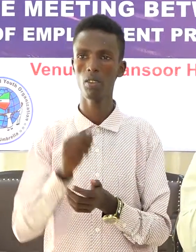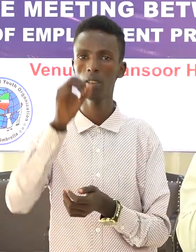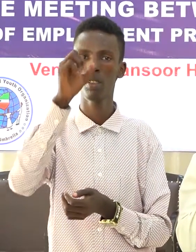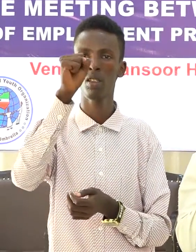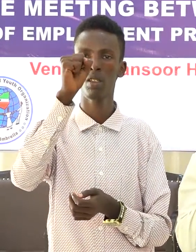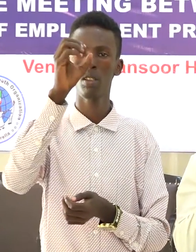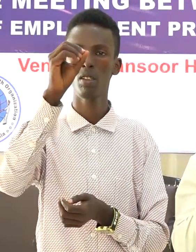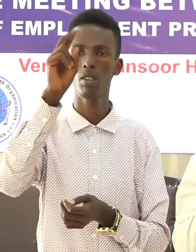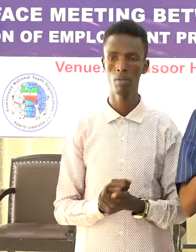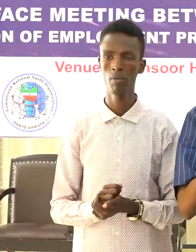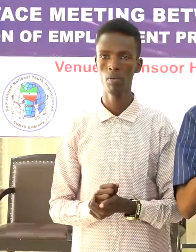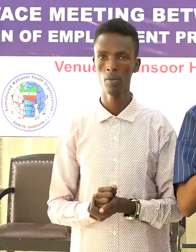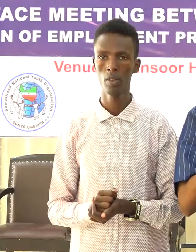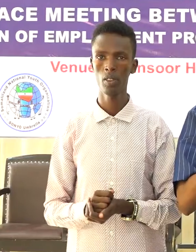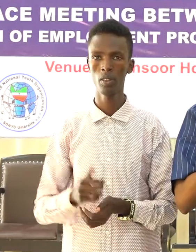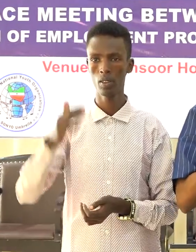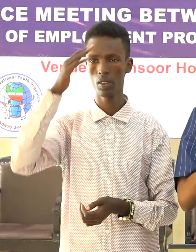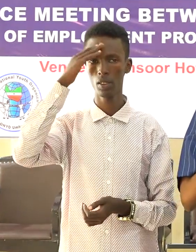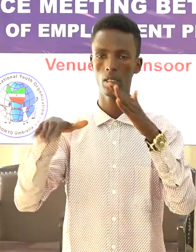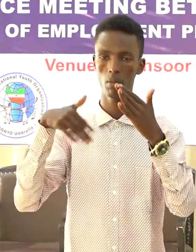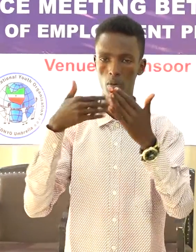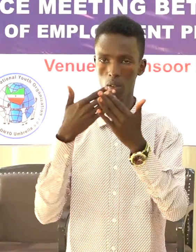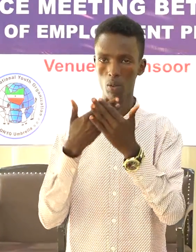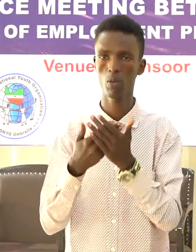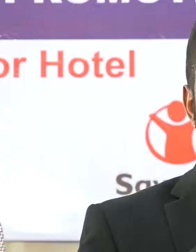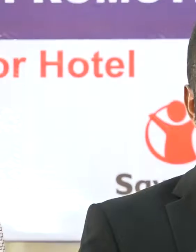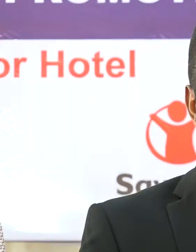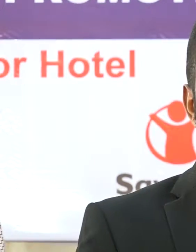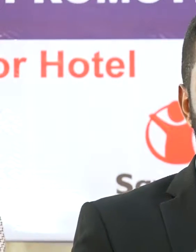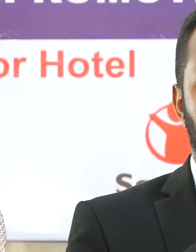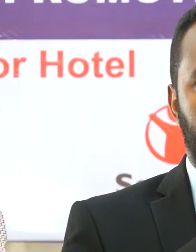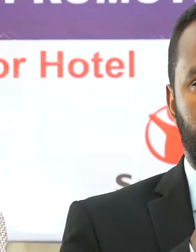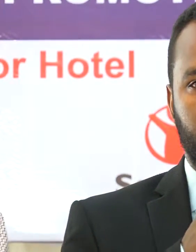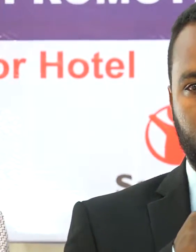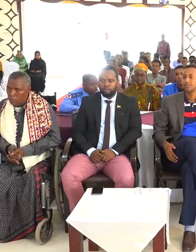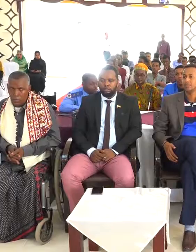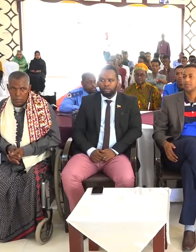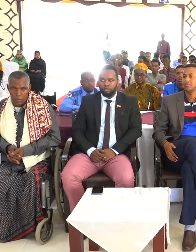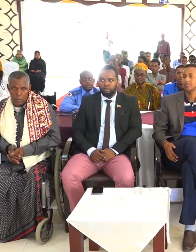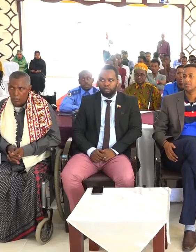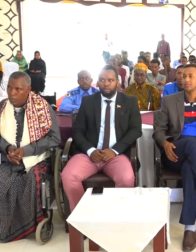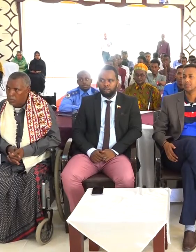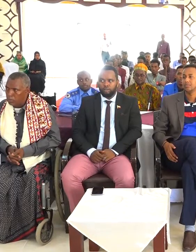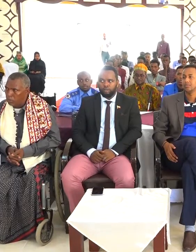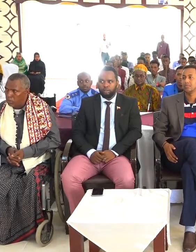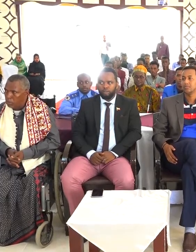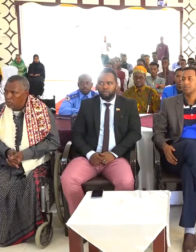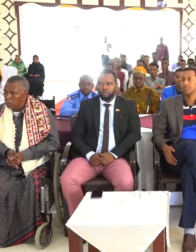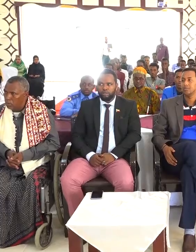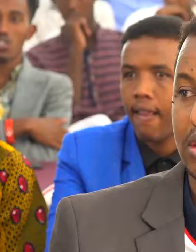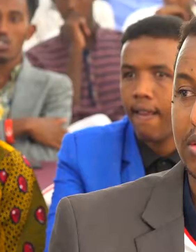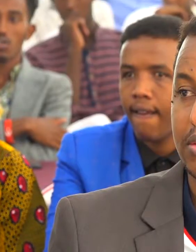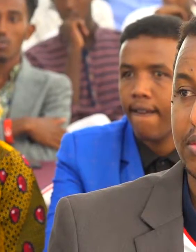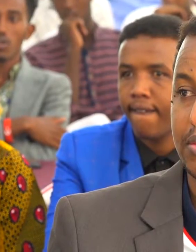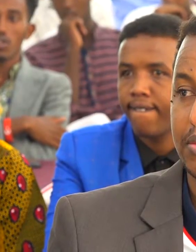Soomaaliland oo iyagu halkaas ka hadlay ayaa dalada dhalinyarada Soomaaliland ee Sonyo uga mahadnaqay kulankan ay soo agaasitay iyagoo halkaas ka